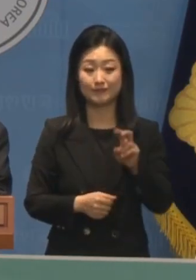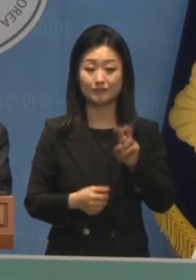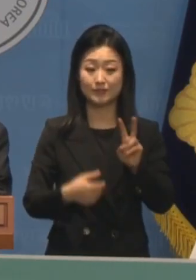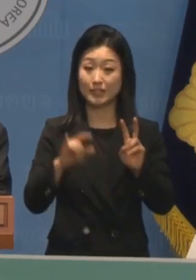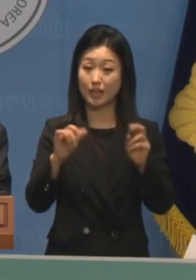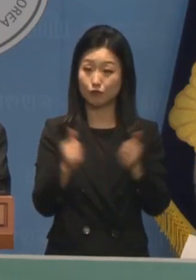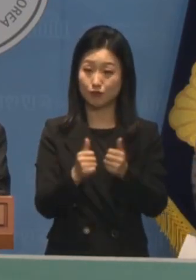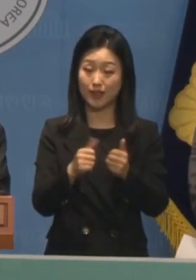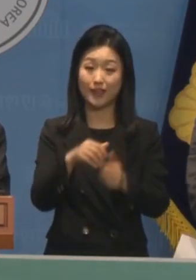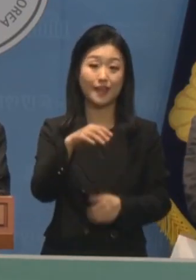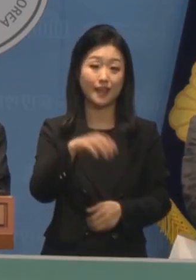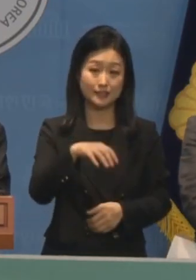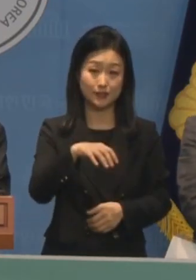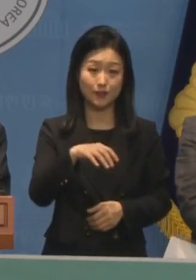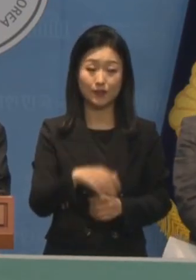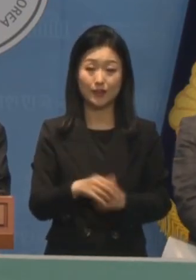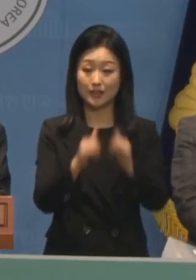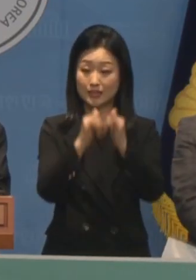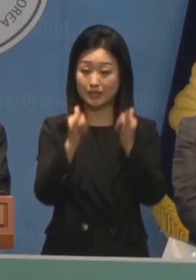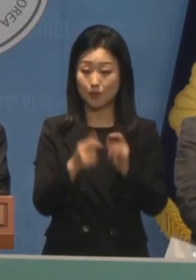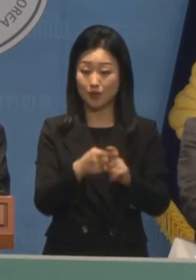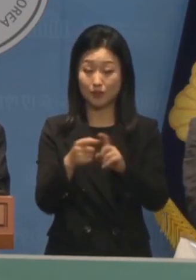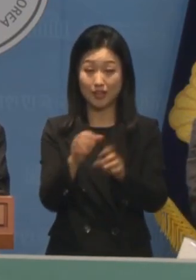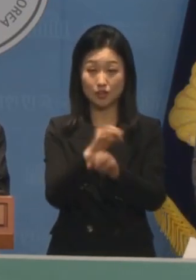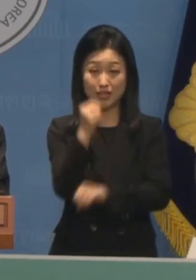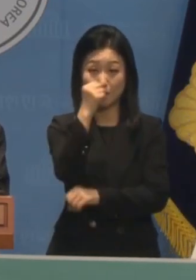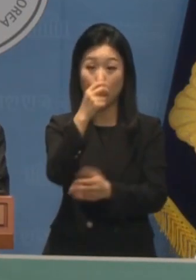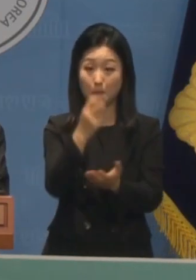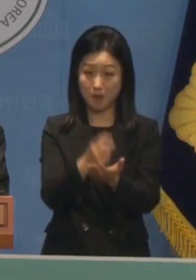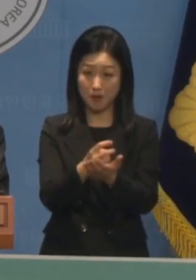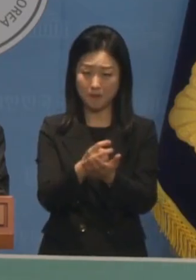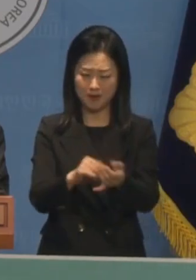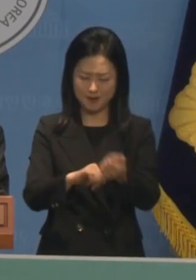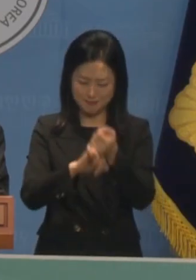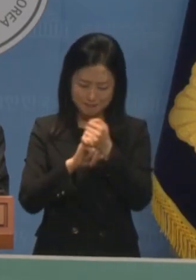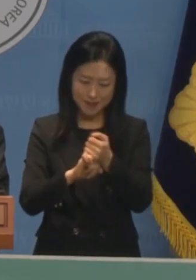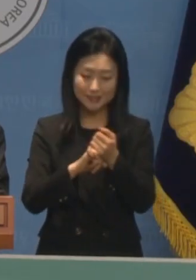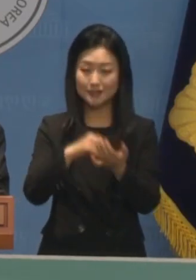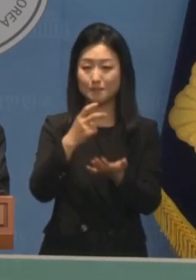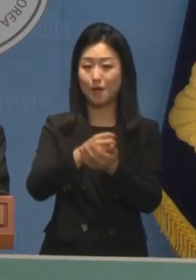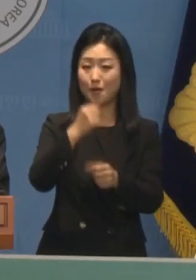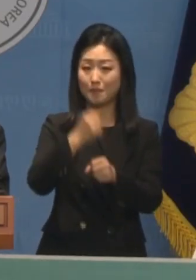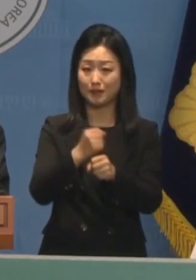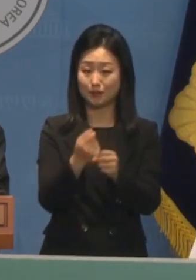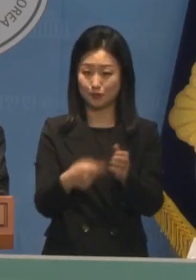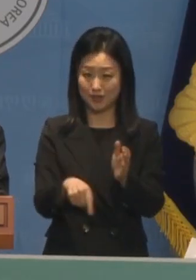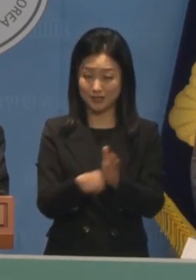22대 국회에서는 사회연대 경제기본법이 제정될 수 있도록